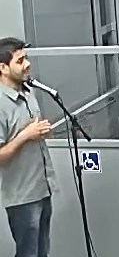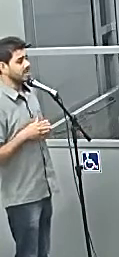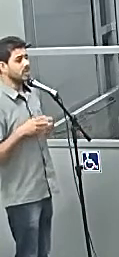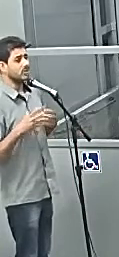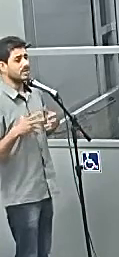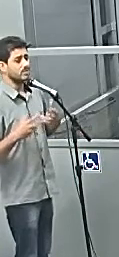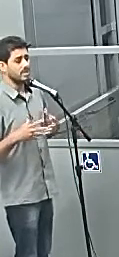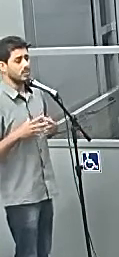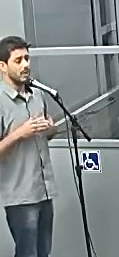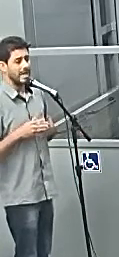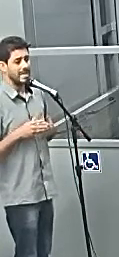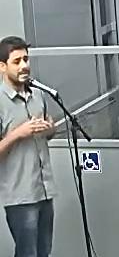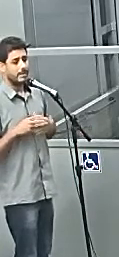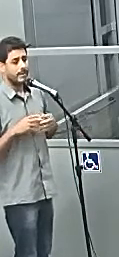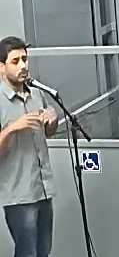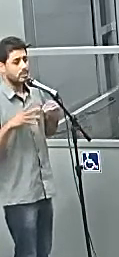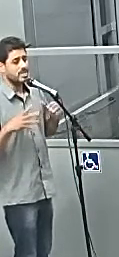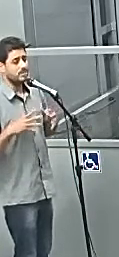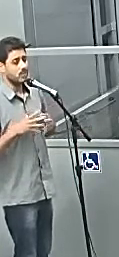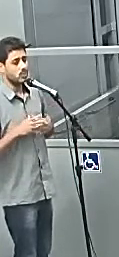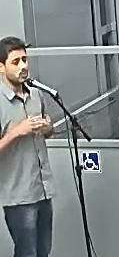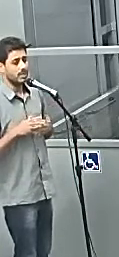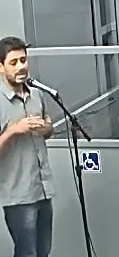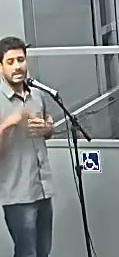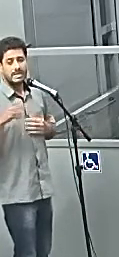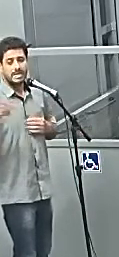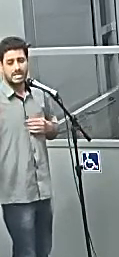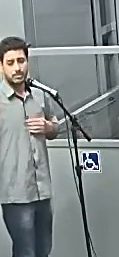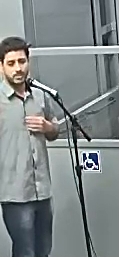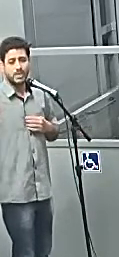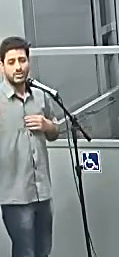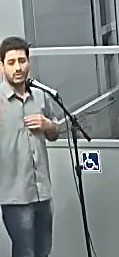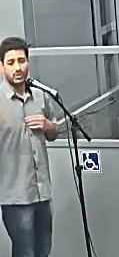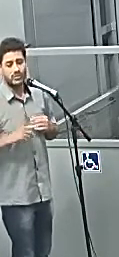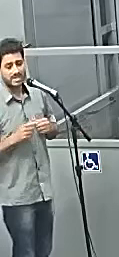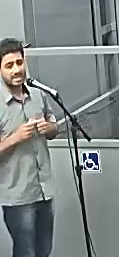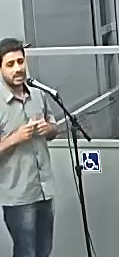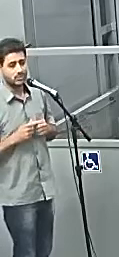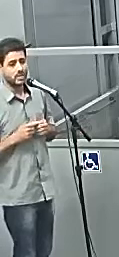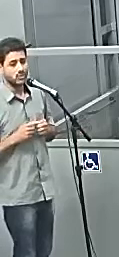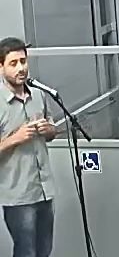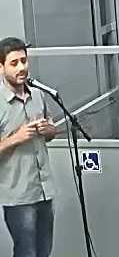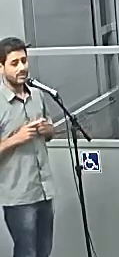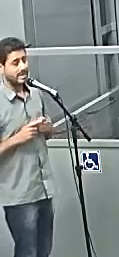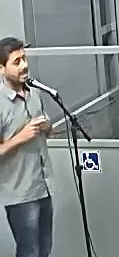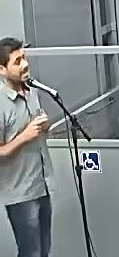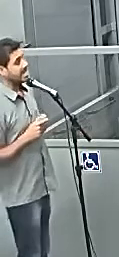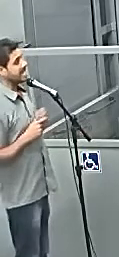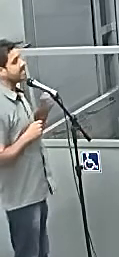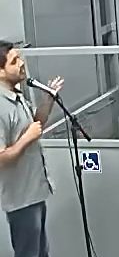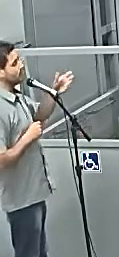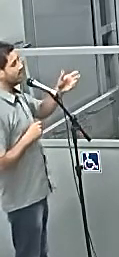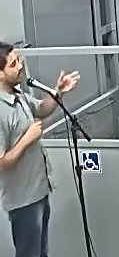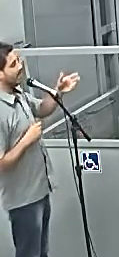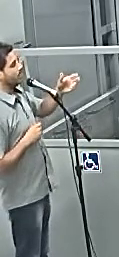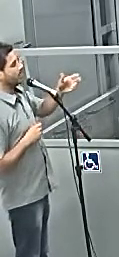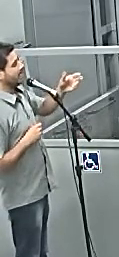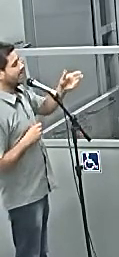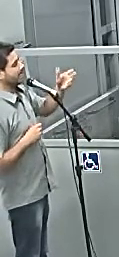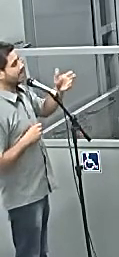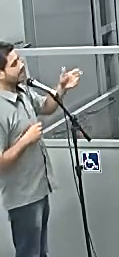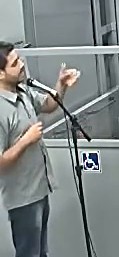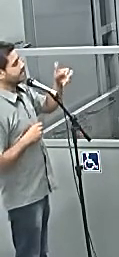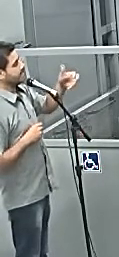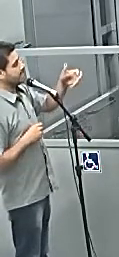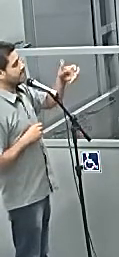de que nós temos que ter um olhar para todas as pessoas dentro dessa perspectiva da universalidade dos direitos humanos e aí nesse sentido deputado